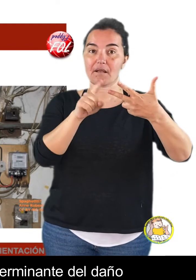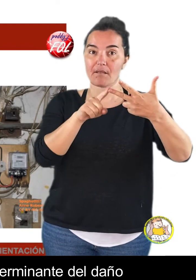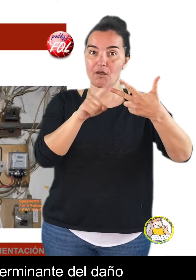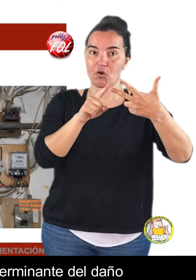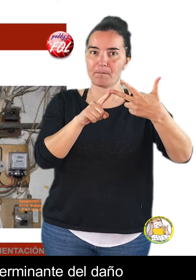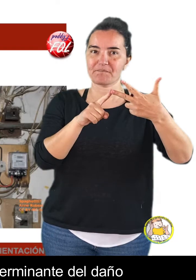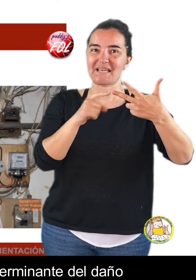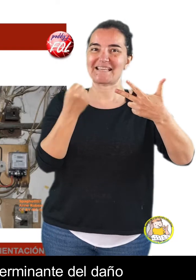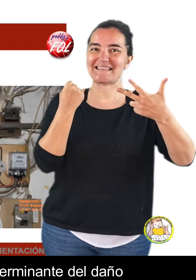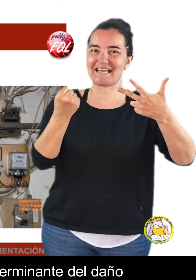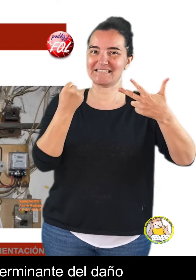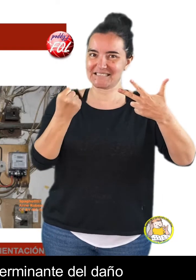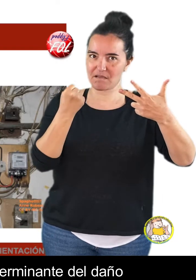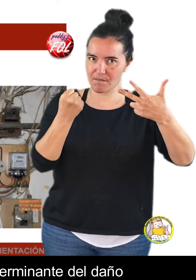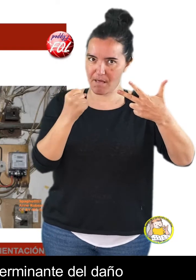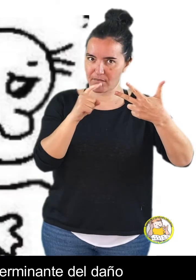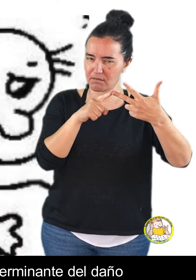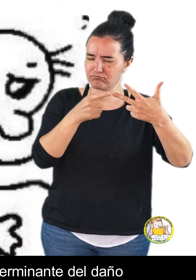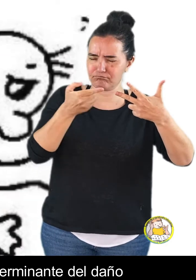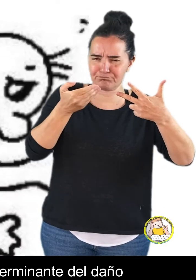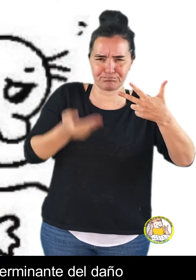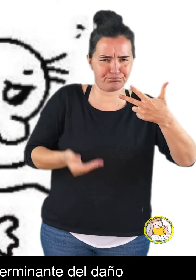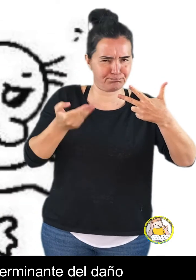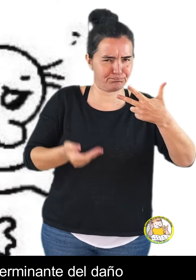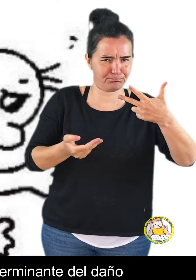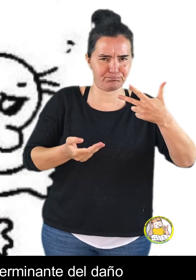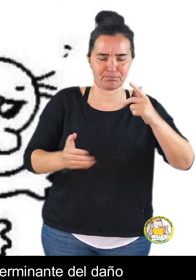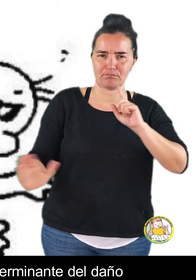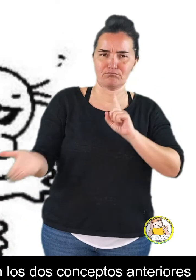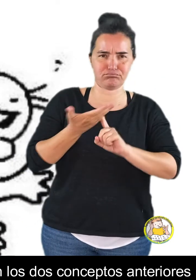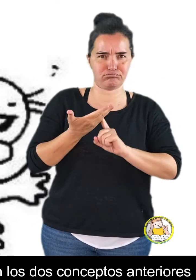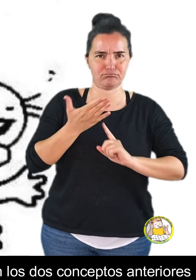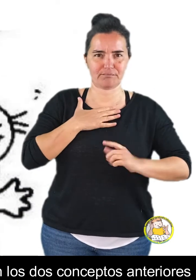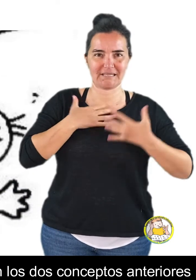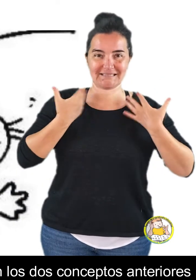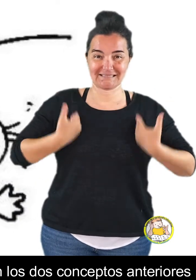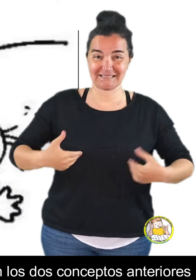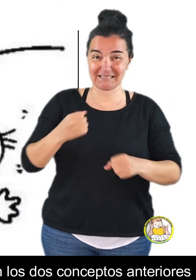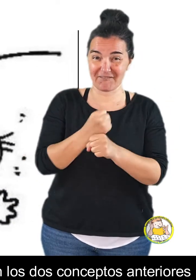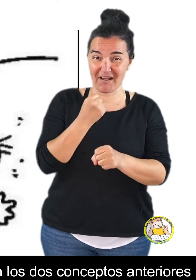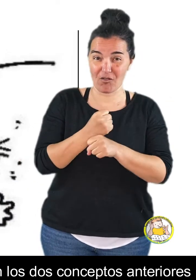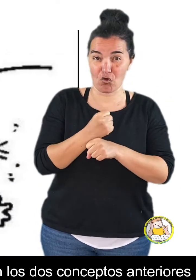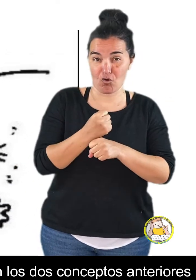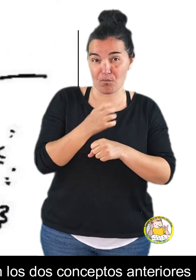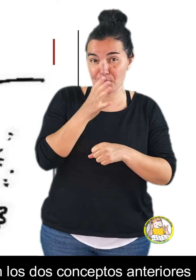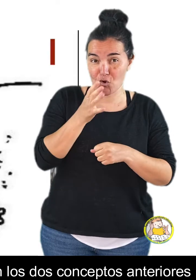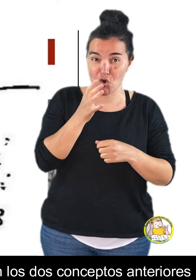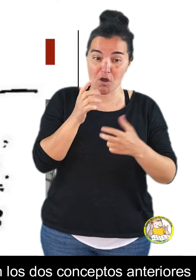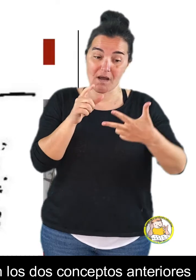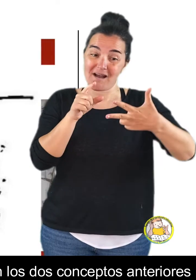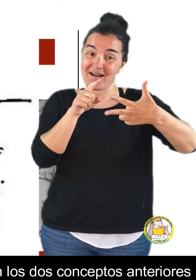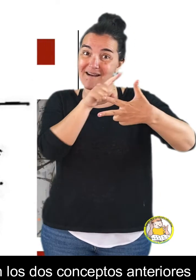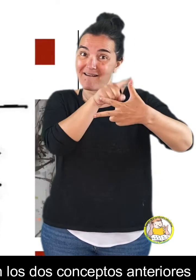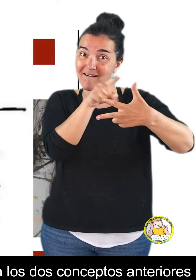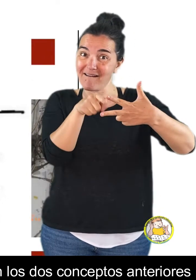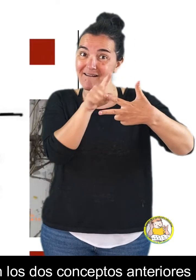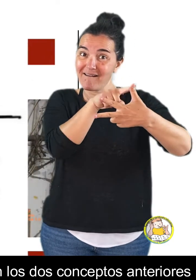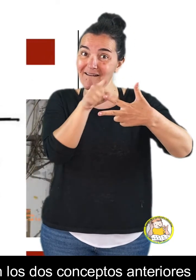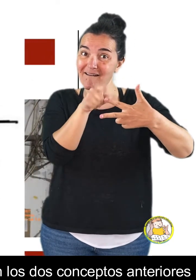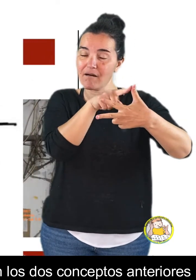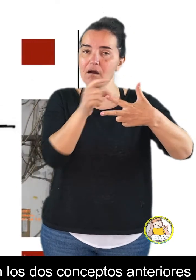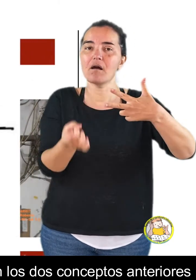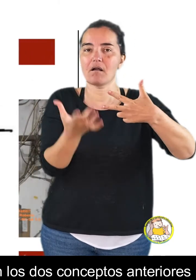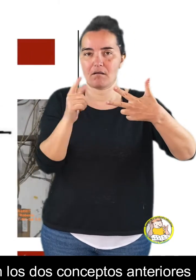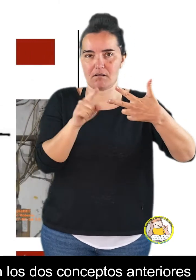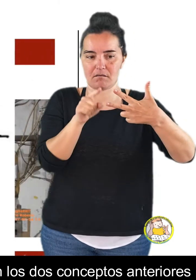En tercer lugar, la intensidad, factor determinante del daño que pueda sufrir el trabajador al poner en relación los